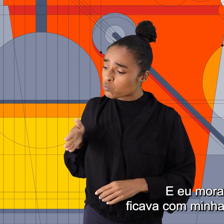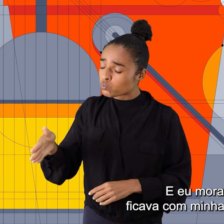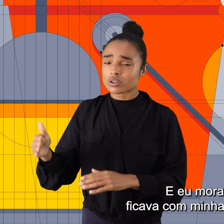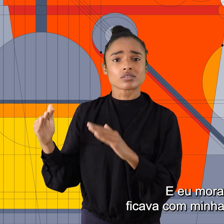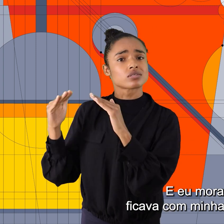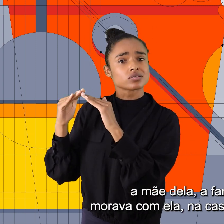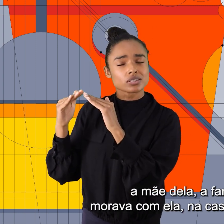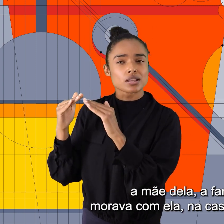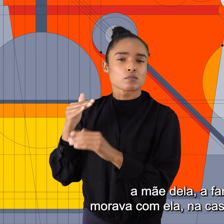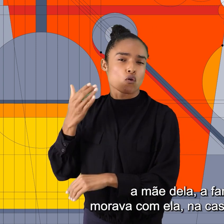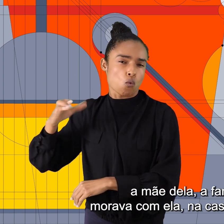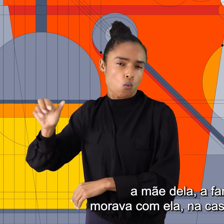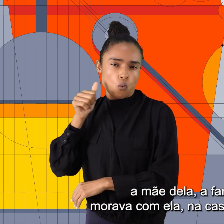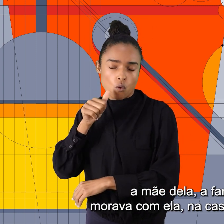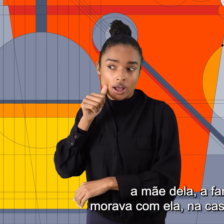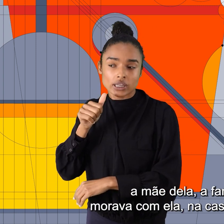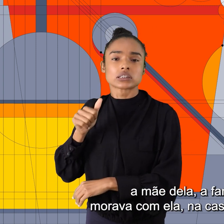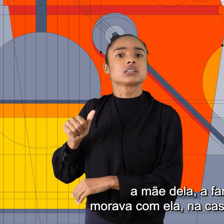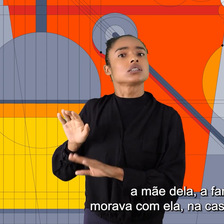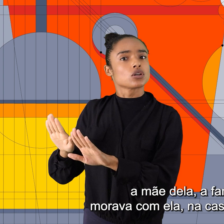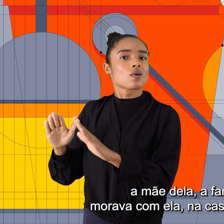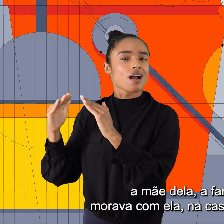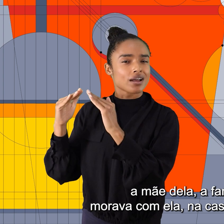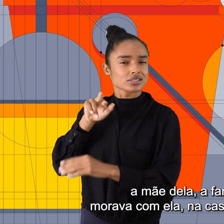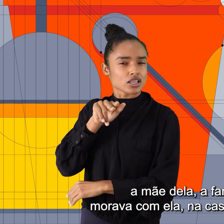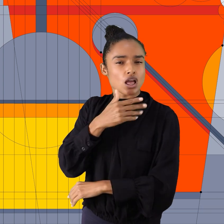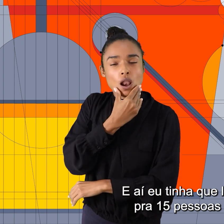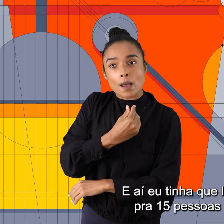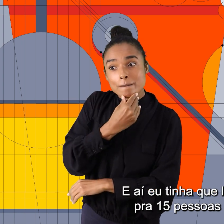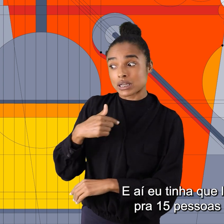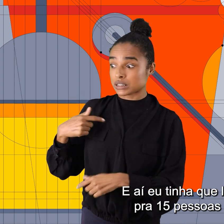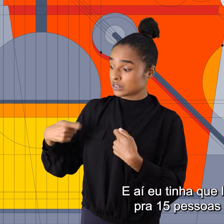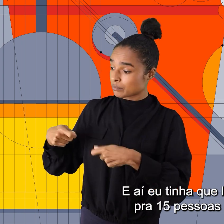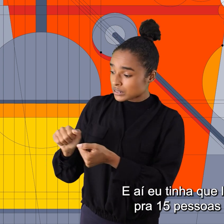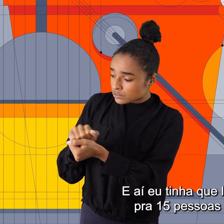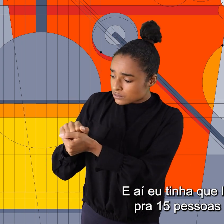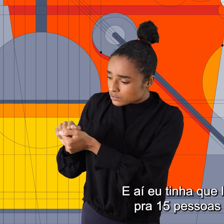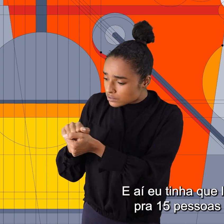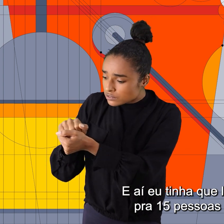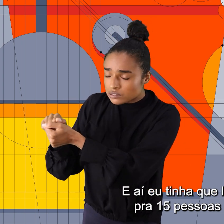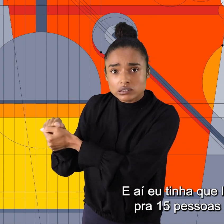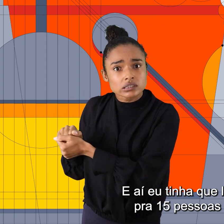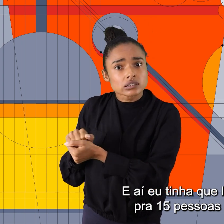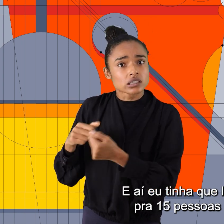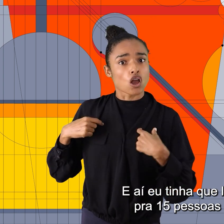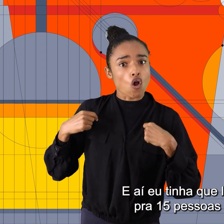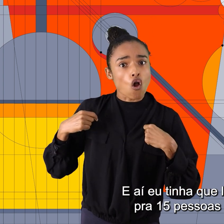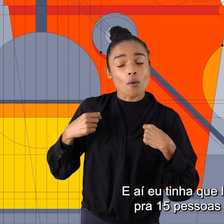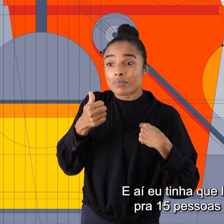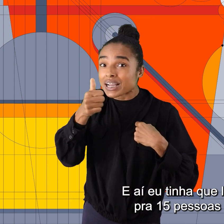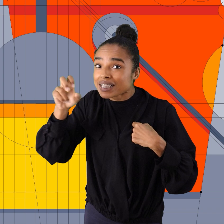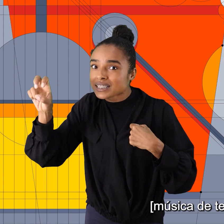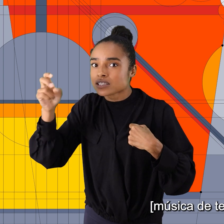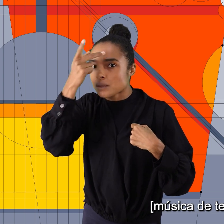minha cunhada, a mãe dela, a família dela morava com ela, na casa do meu irmão. E aí eu tinha que lavar roupa para 15 pessoas